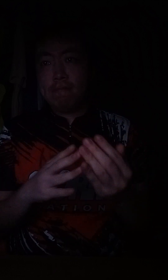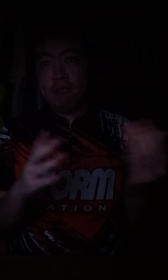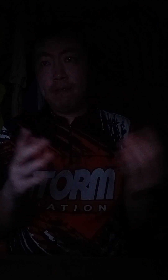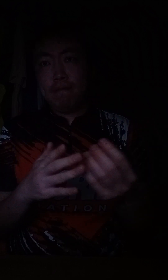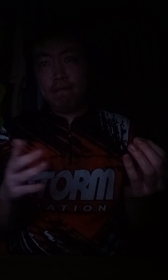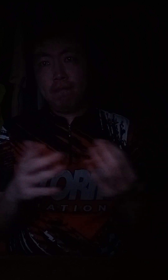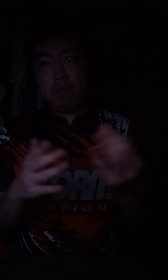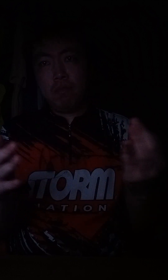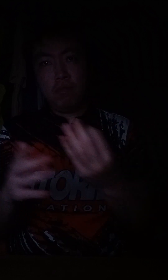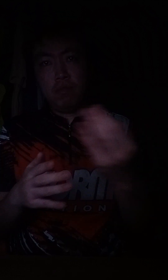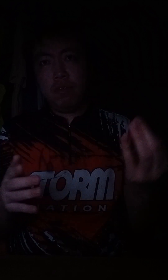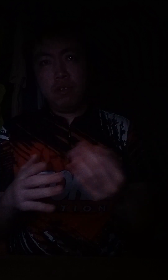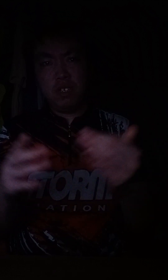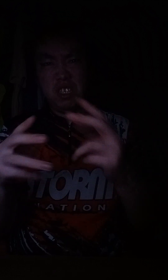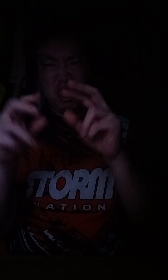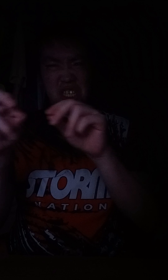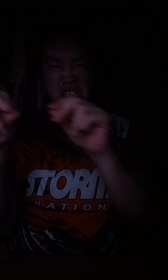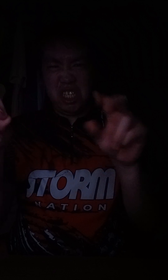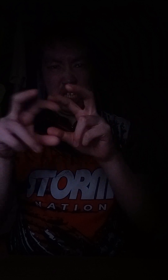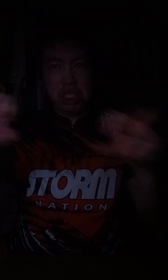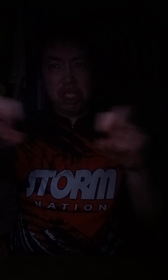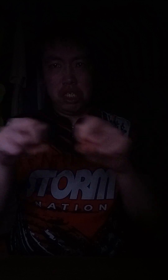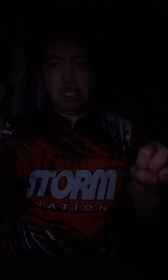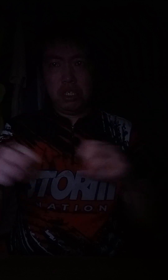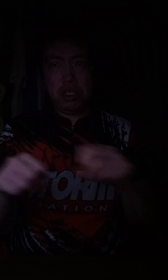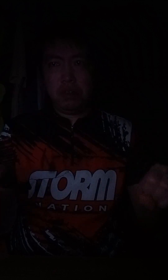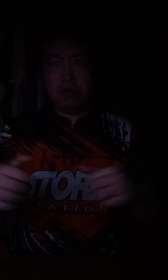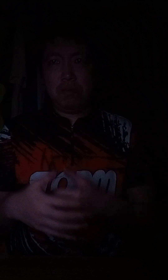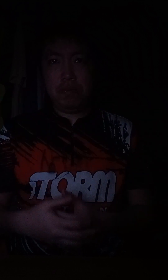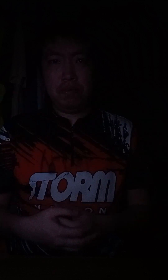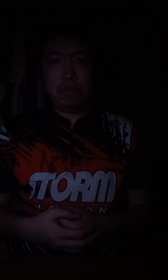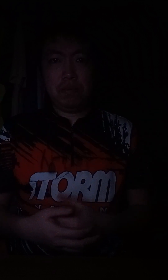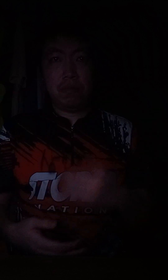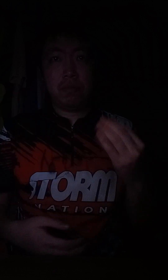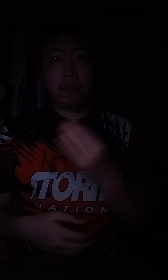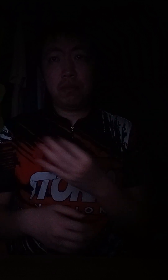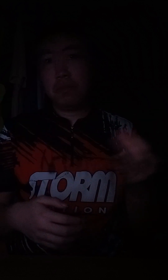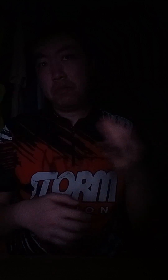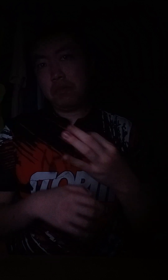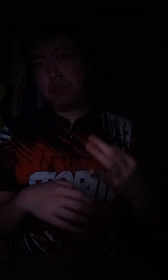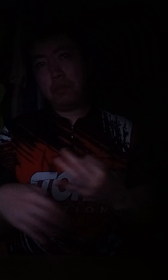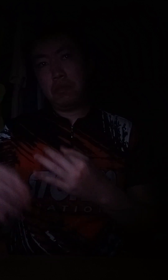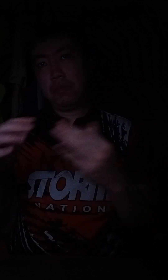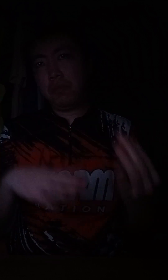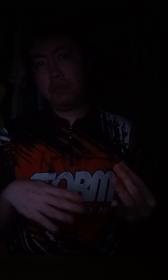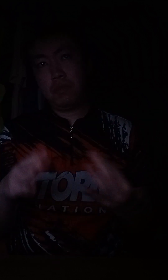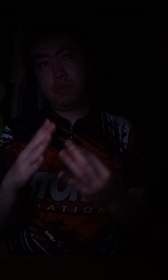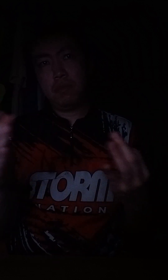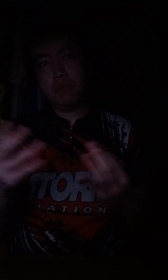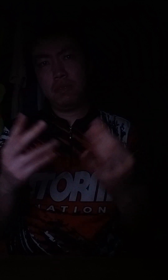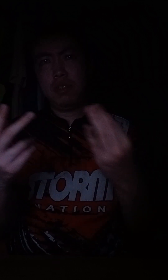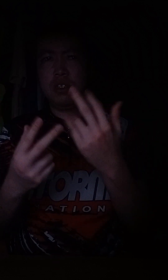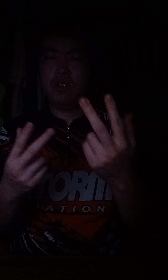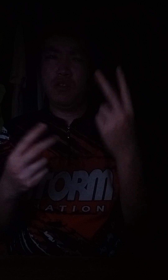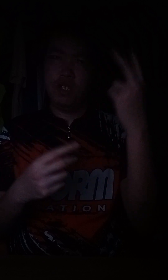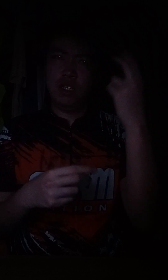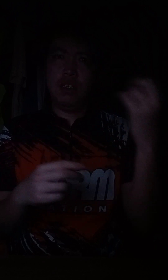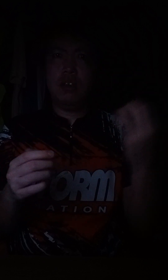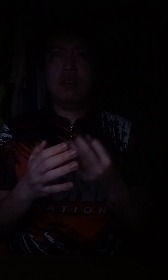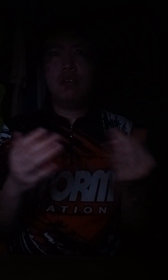앞부분과 운전석이 완전히 찌그러졌습니다. 이 사고로 버스 승객을 비롯해 32명이 다쳤는데 50대